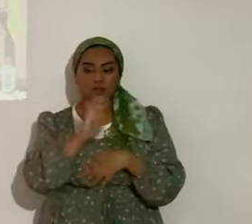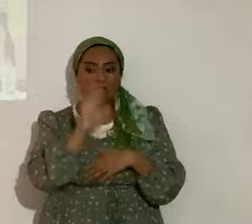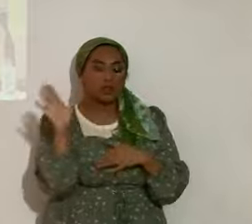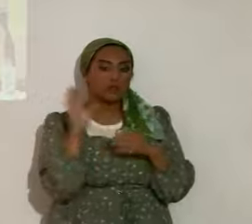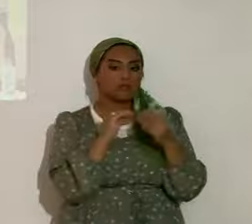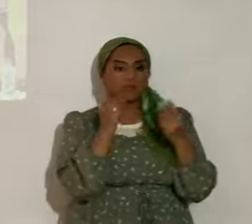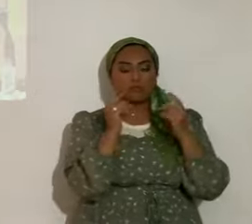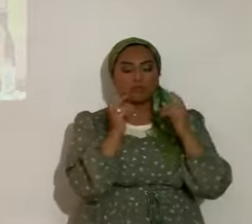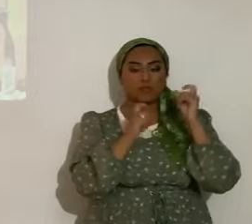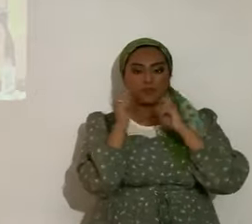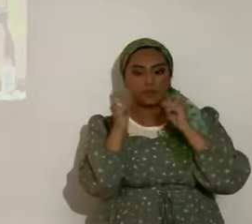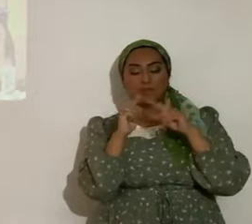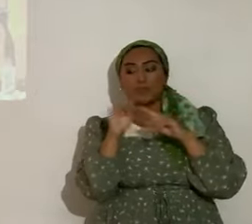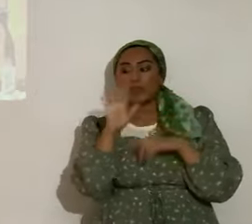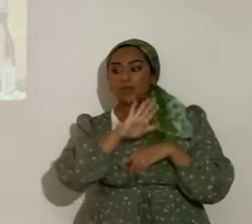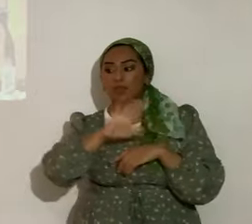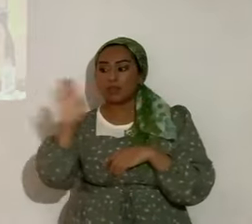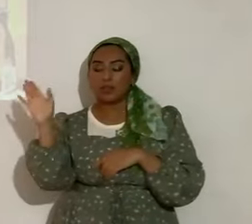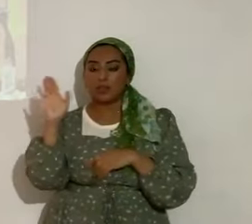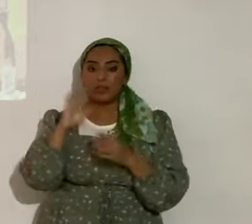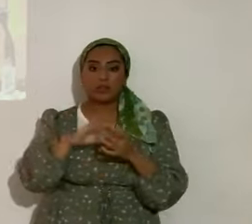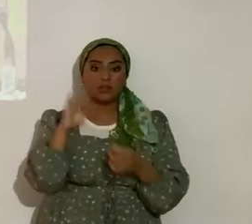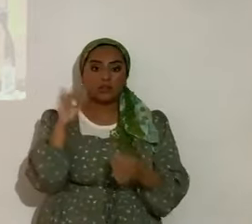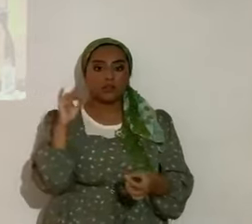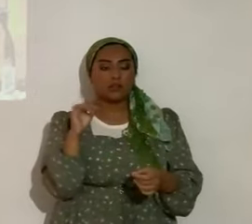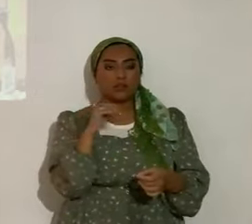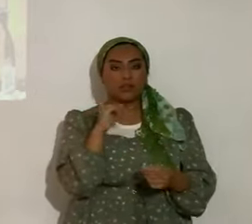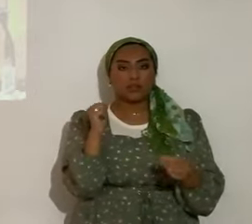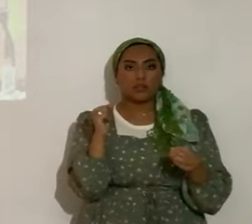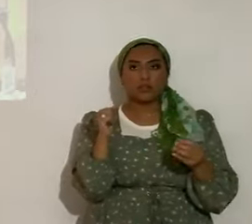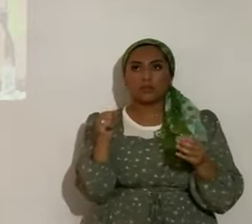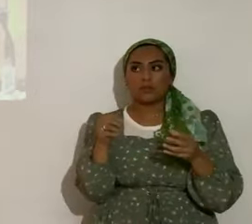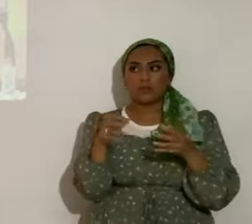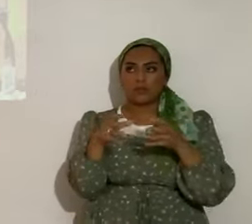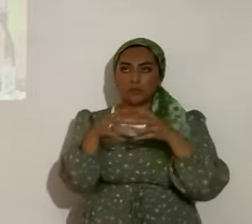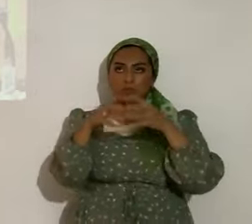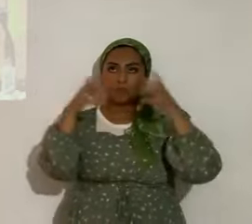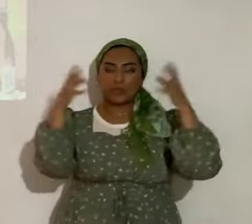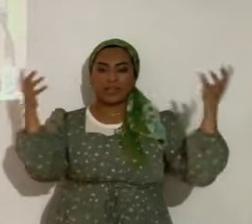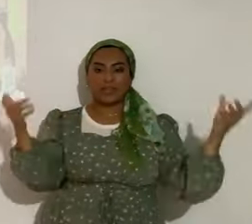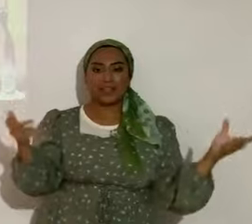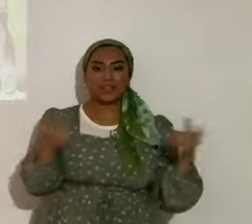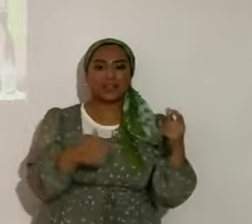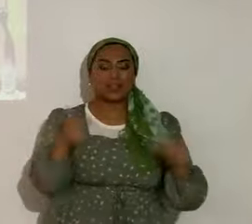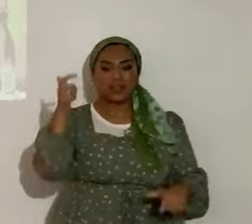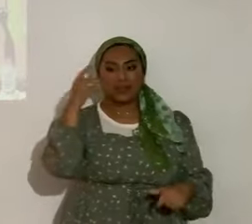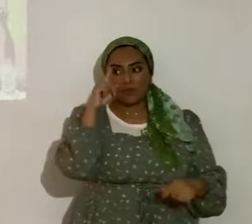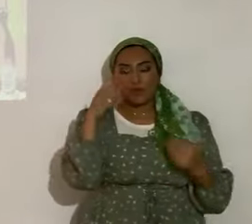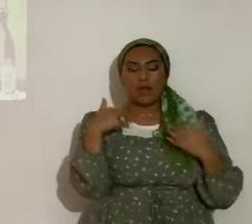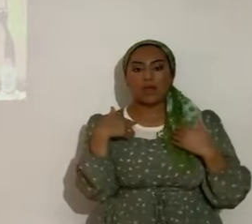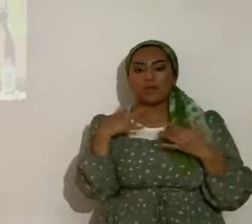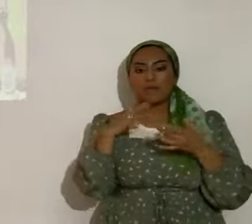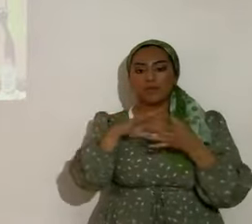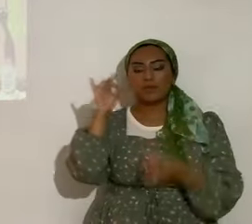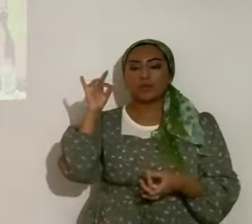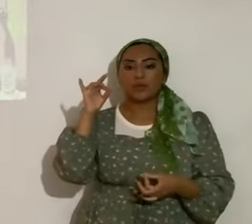carácter, pero su alma era demasiado grande para tener orgullo